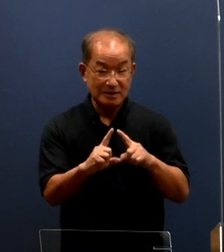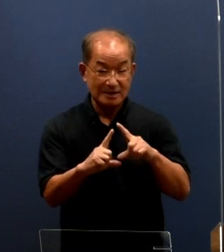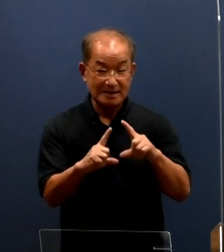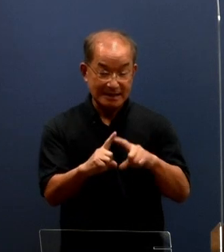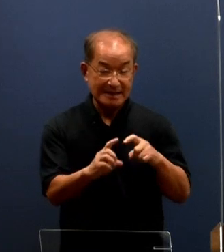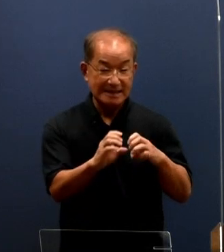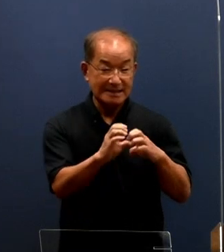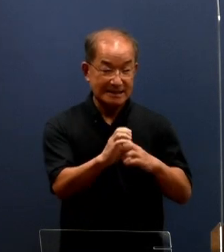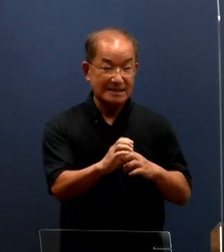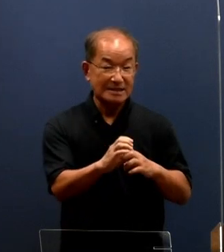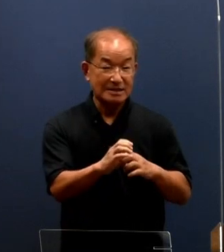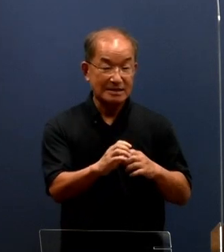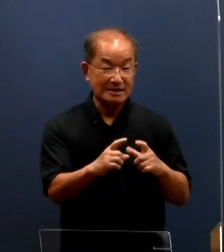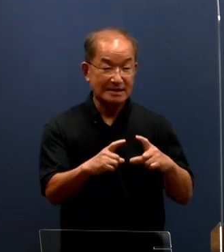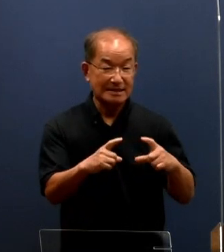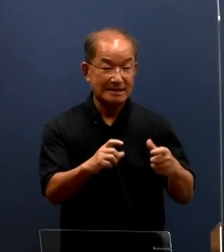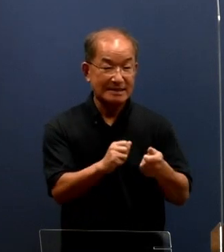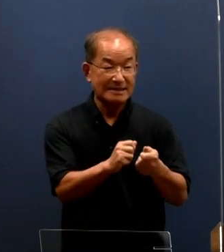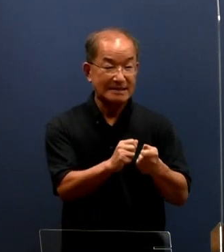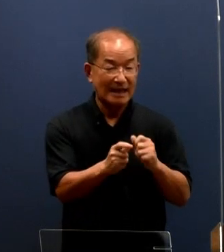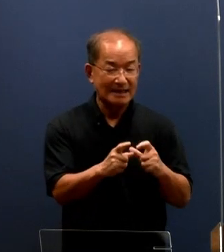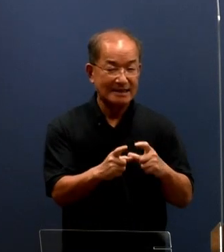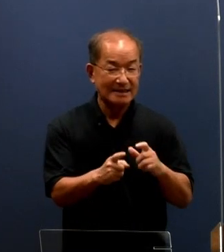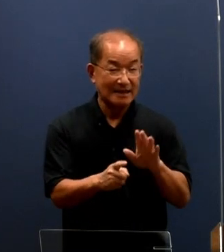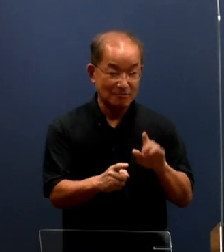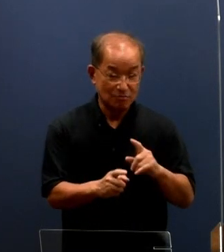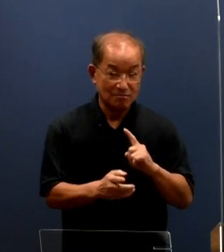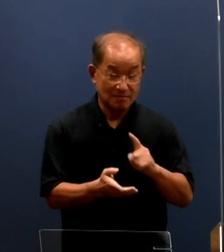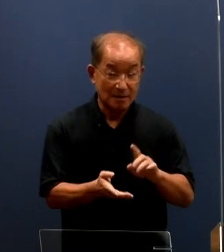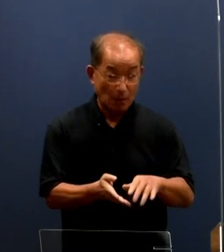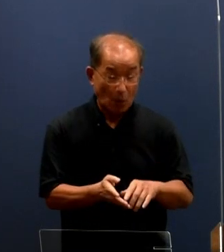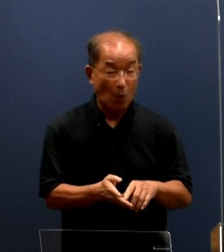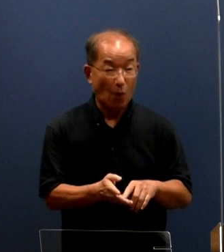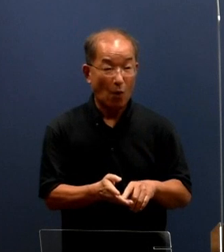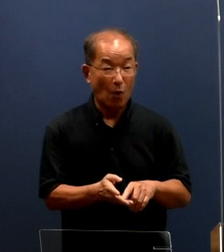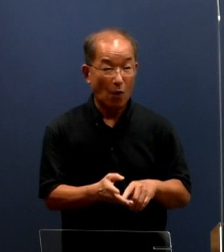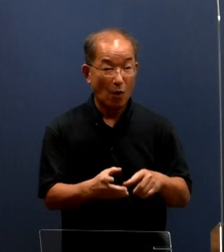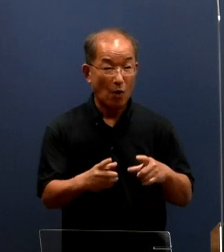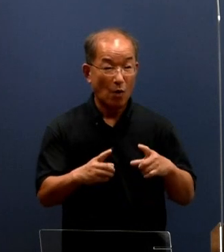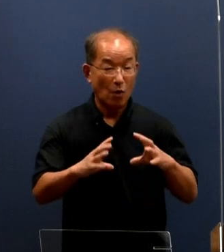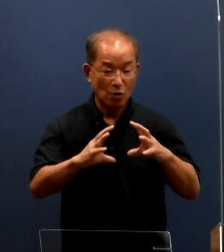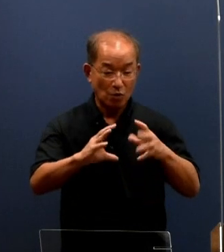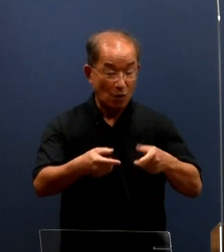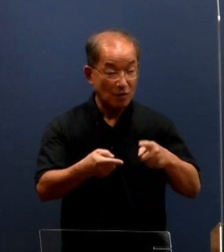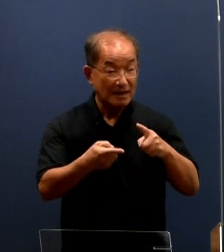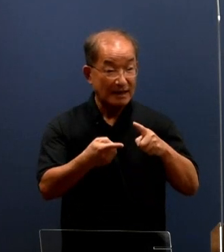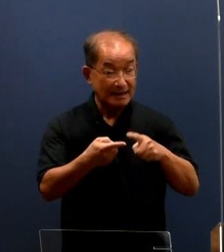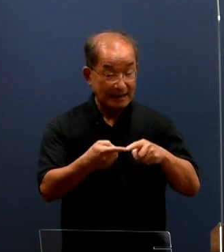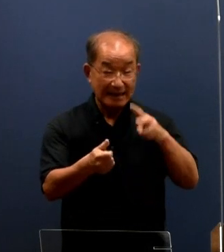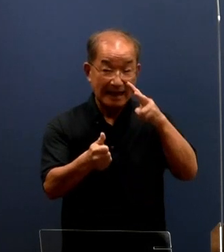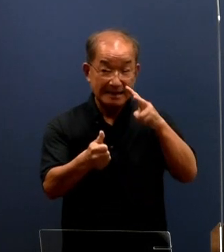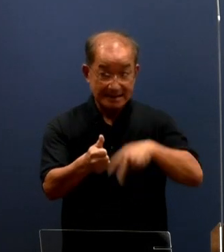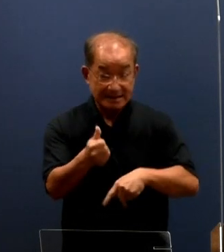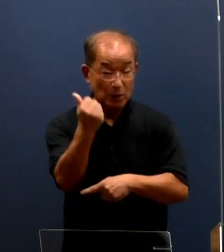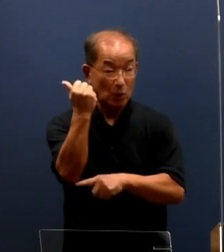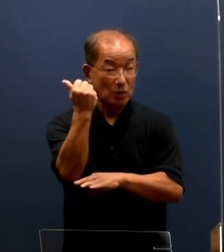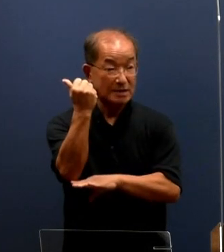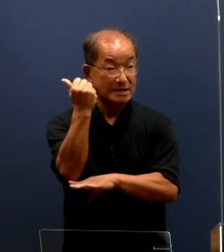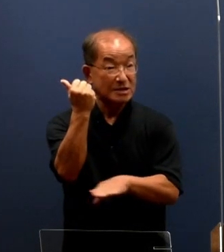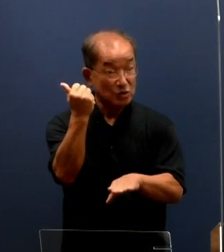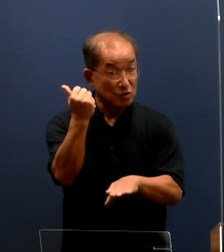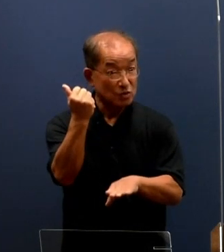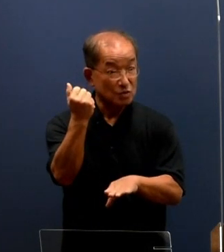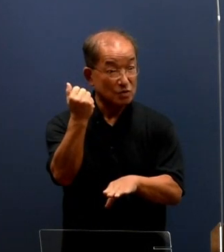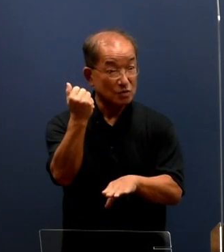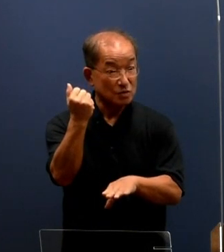自称で言ったところで相手にはしてくれないので、多分その国際的な認証基準とかその何かをクリアした